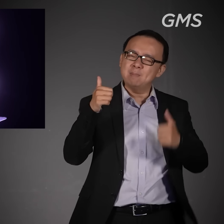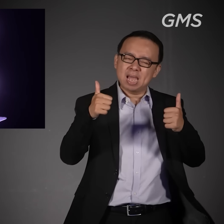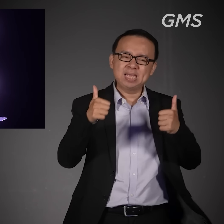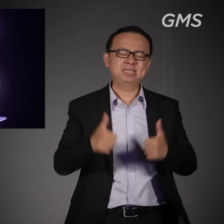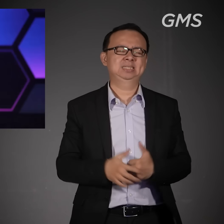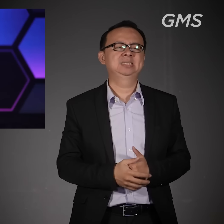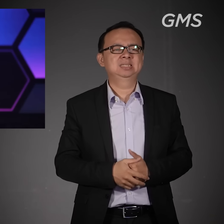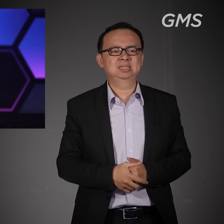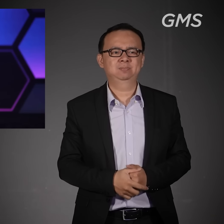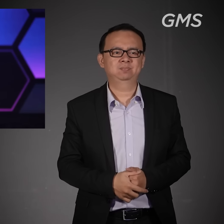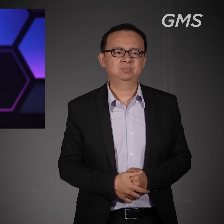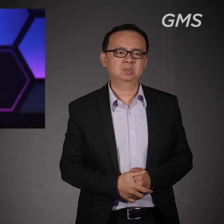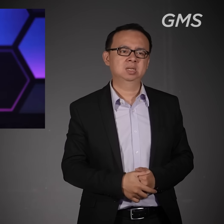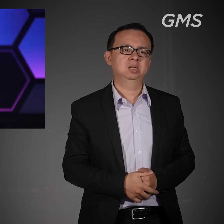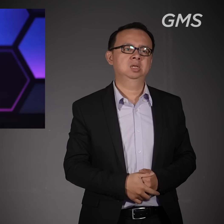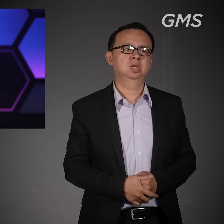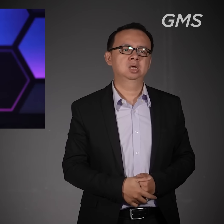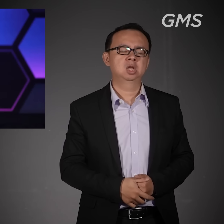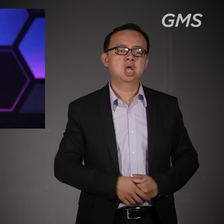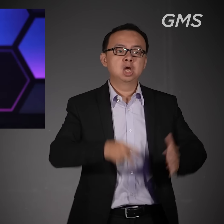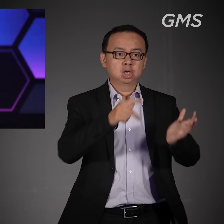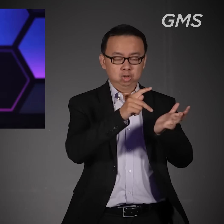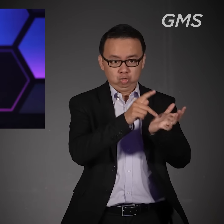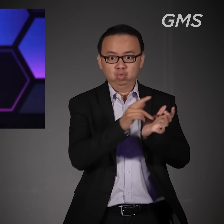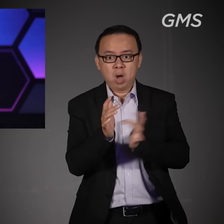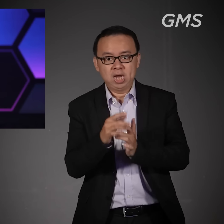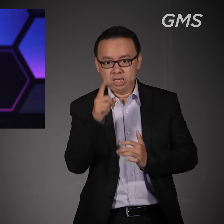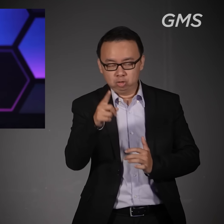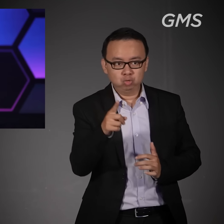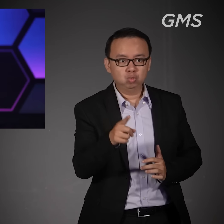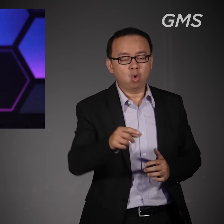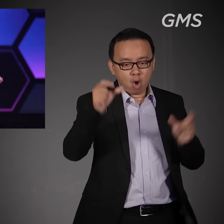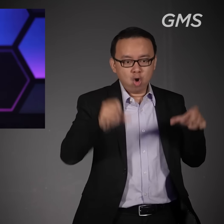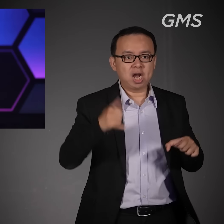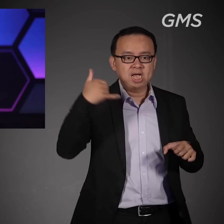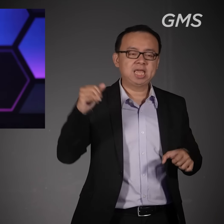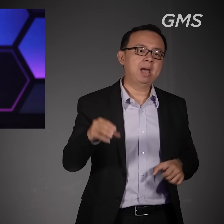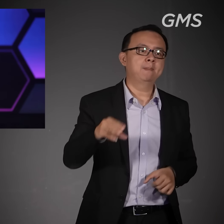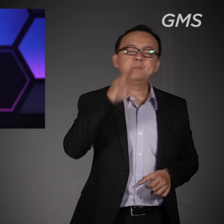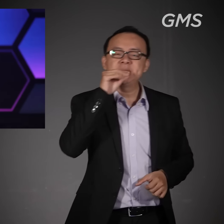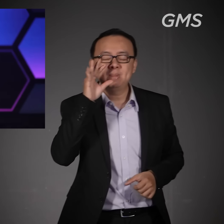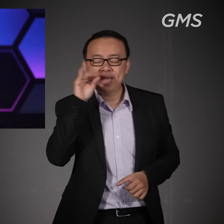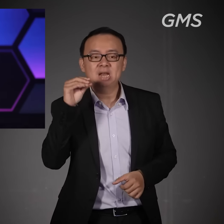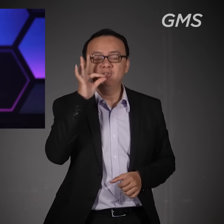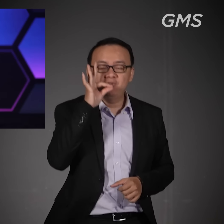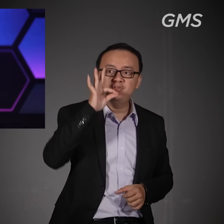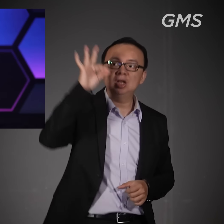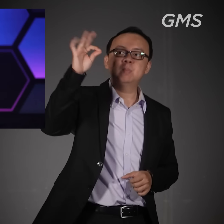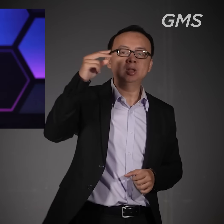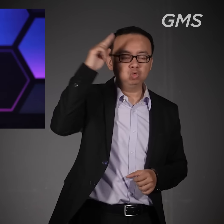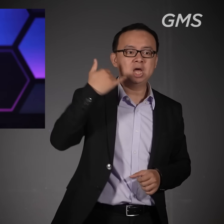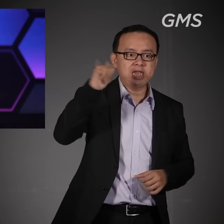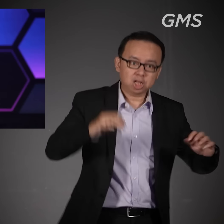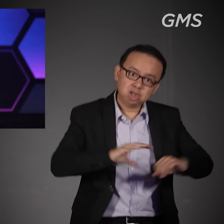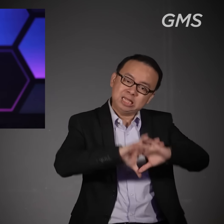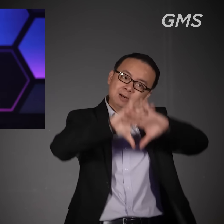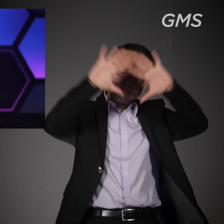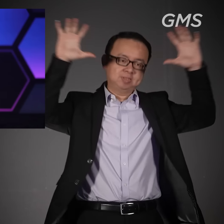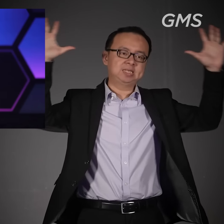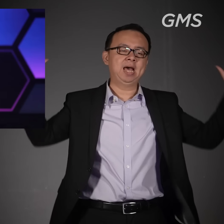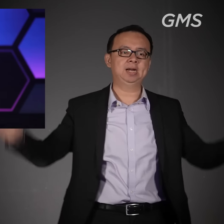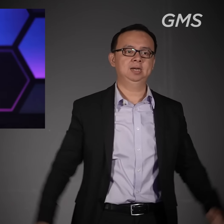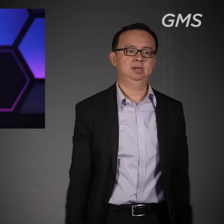mind. Jesus, the greatest missionary. Yesus, misionaris terbesar dan termulia.